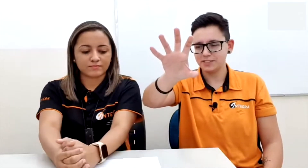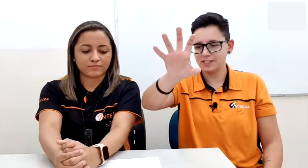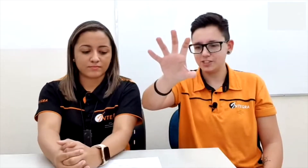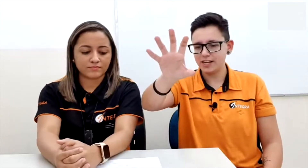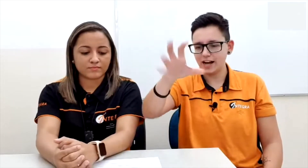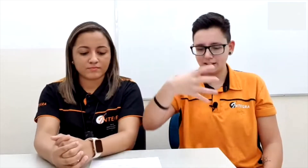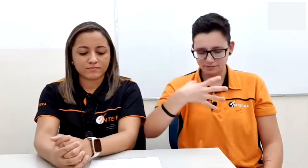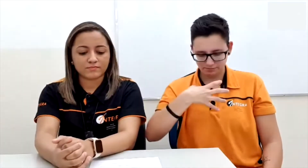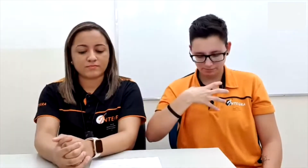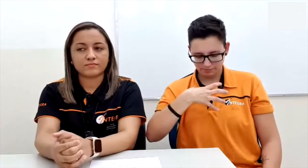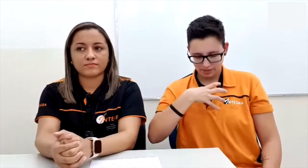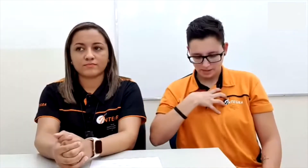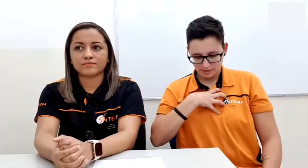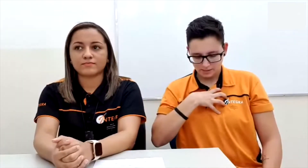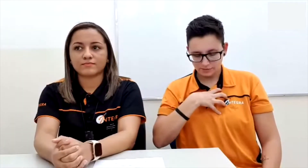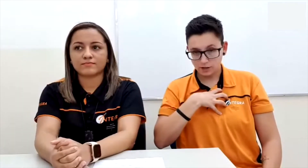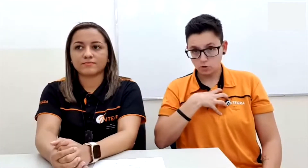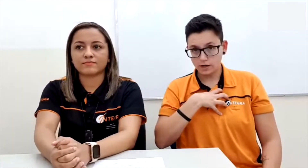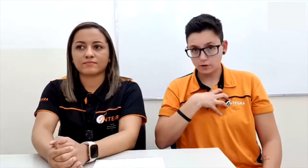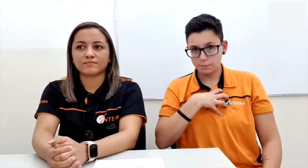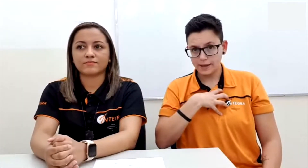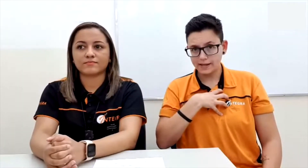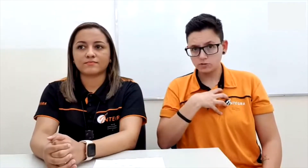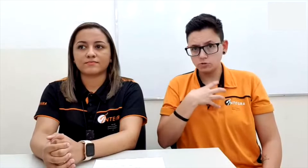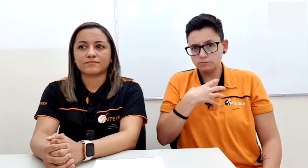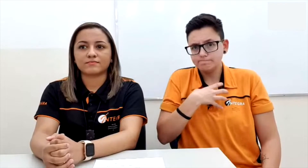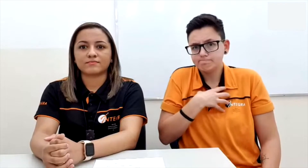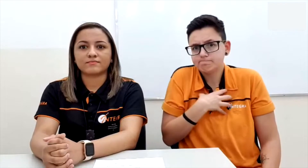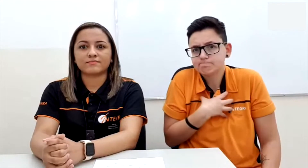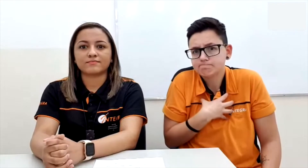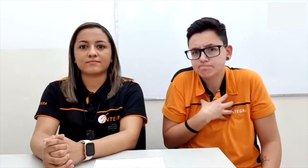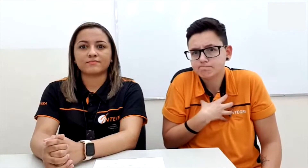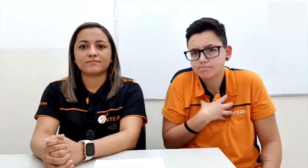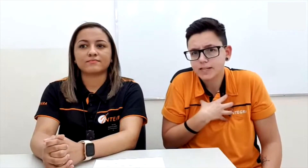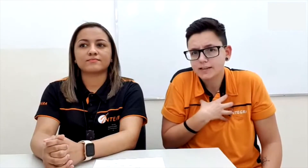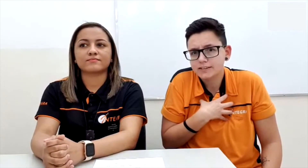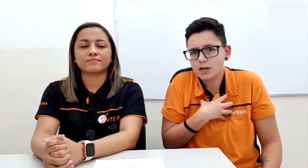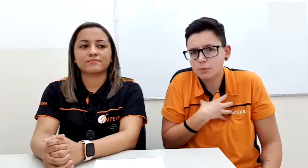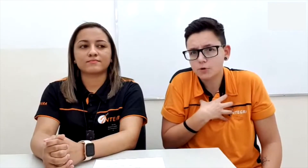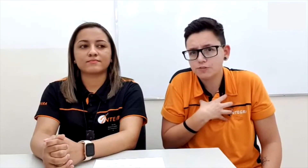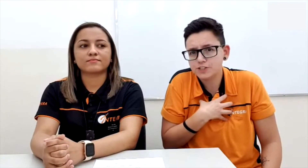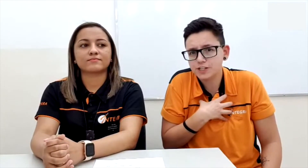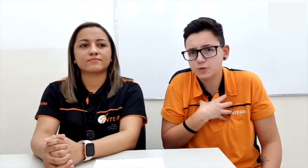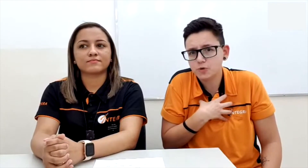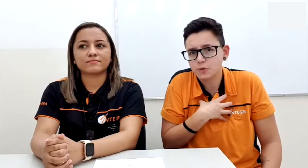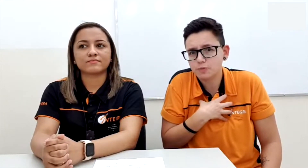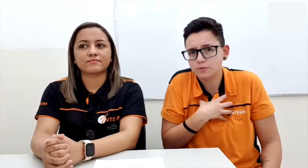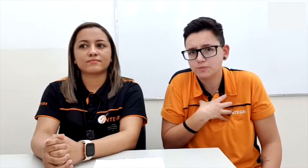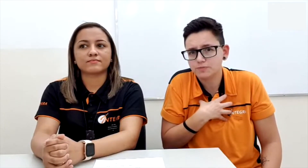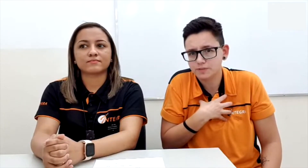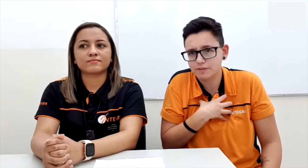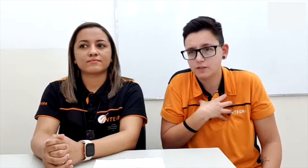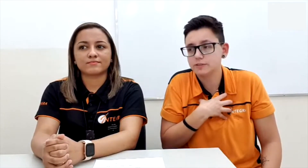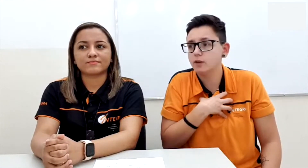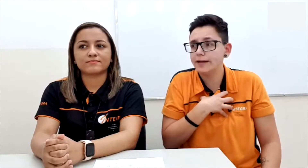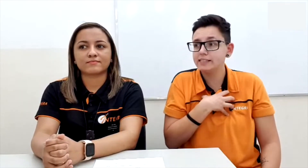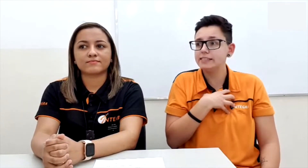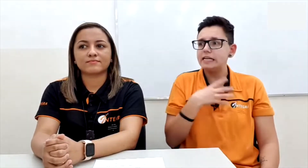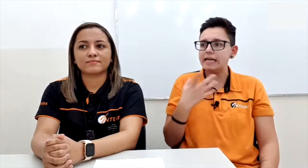aqui de garra. Você vai colocar no peito, dá uma curvadinha no corpo. Tá vendo? Então, esse ele